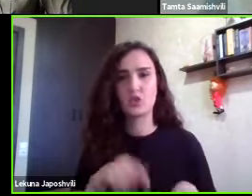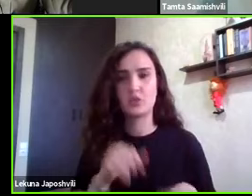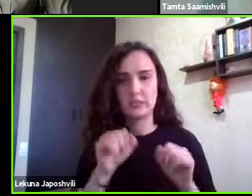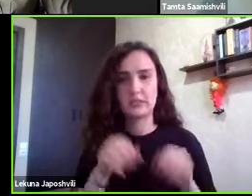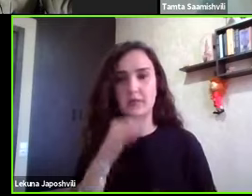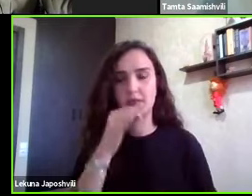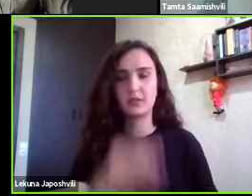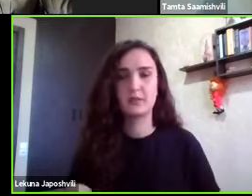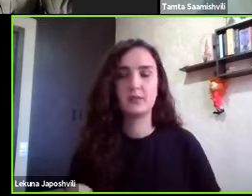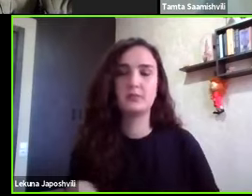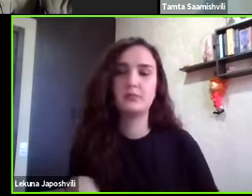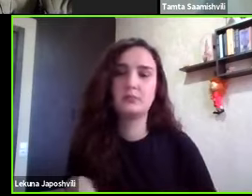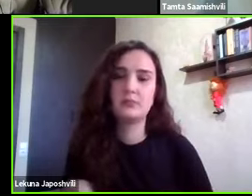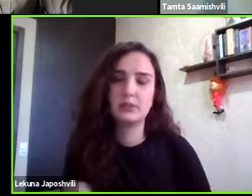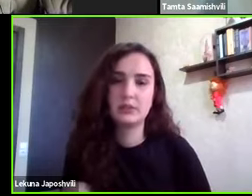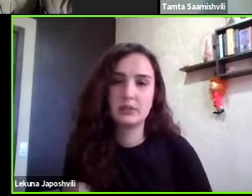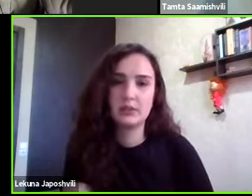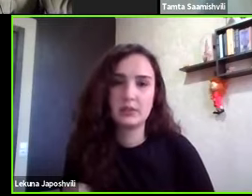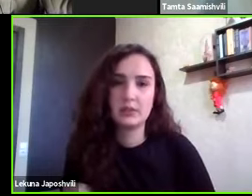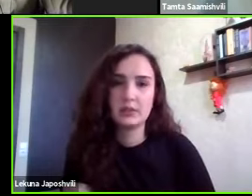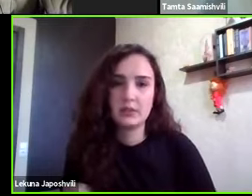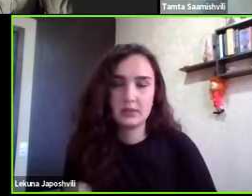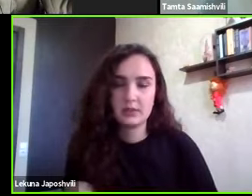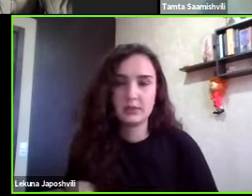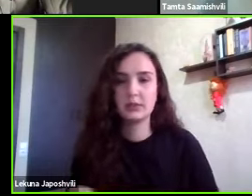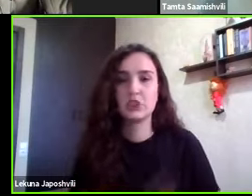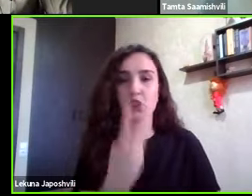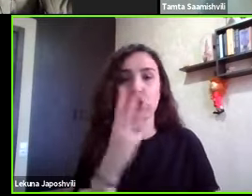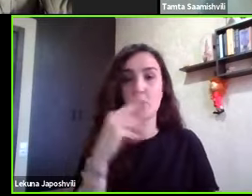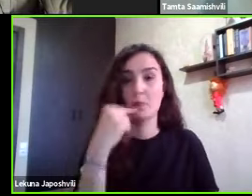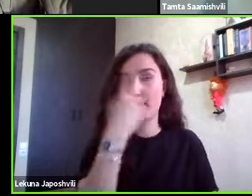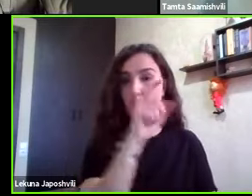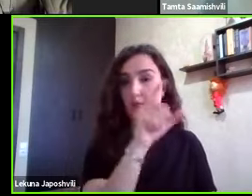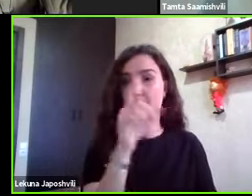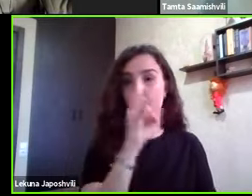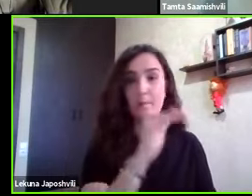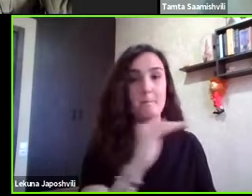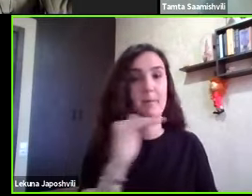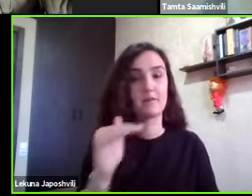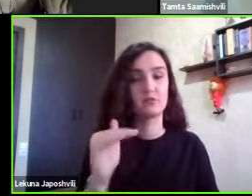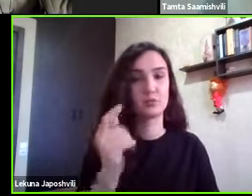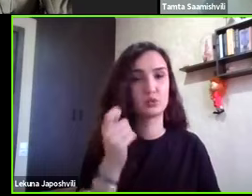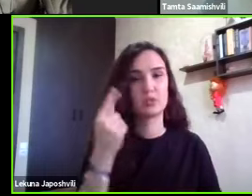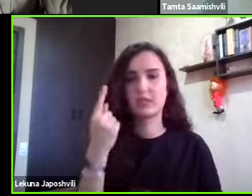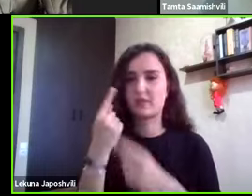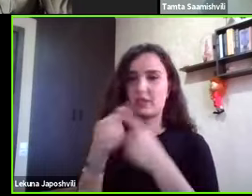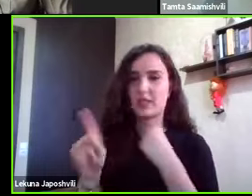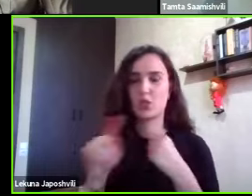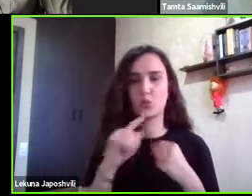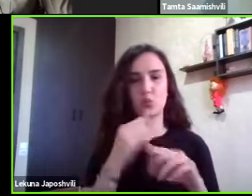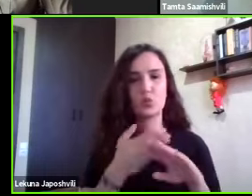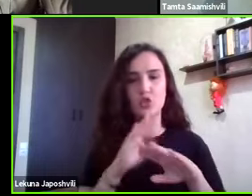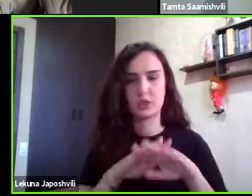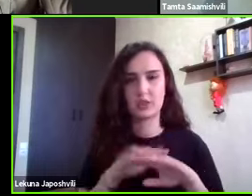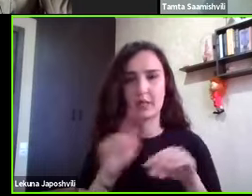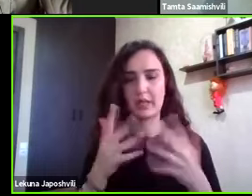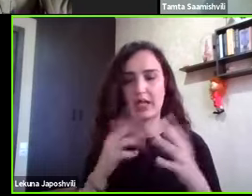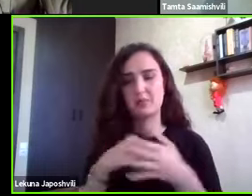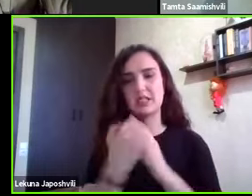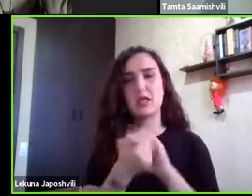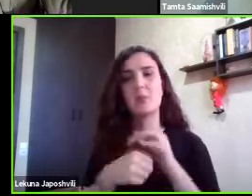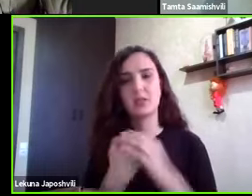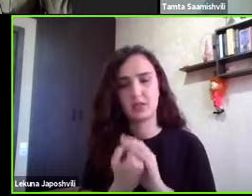ეხლა თქვა შეზღუდული შესაძლებლობის მქონე ბავშვებს ცოტა სხვანაირად უჭირთ ამხელების